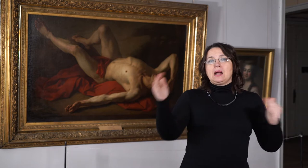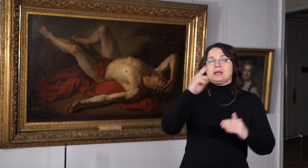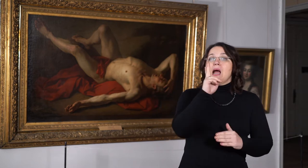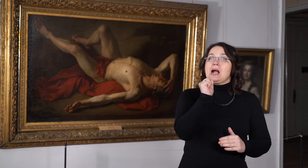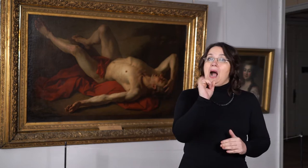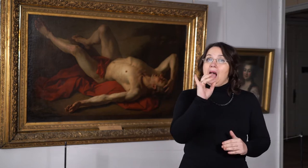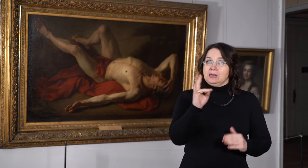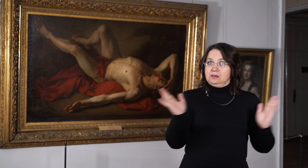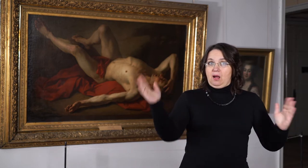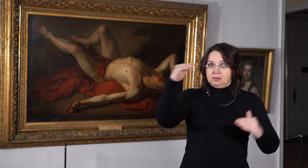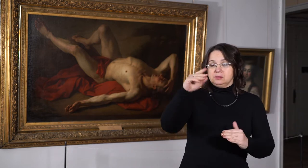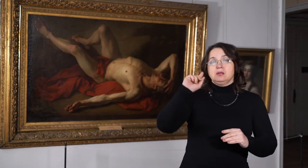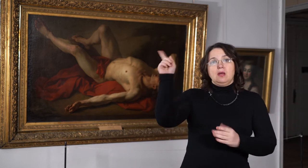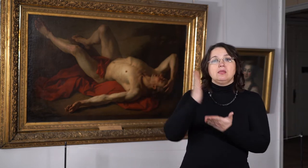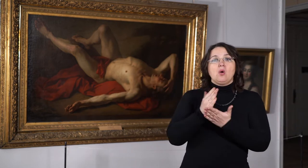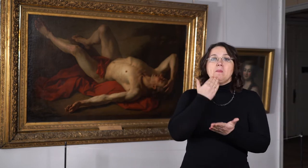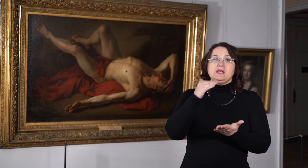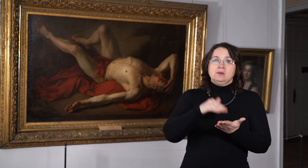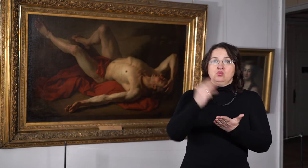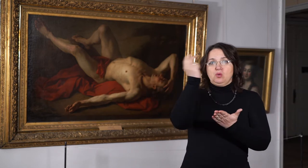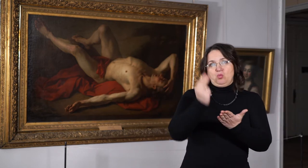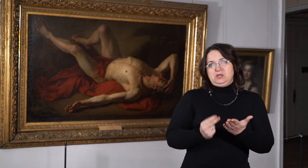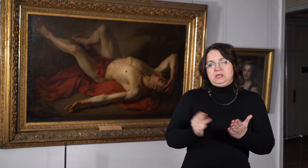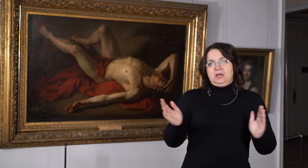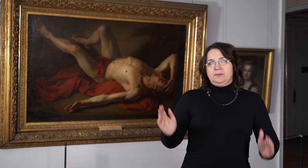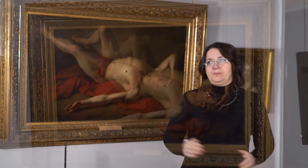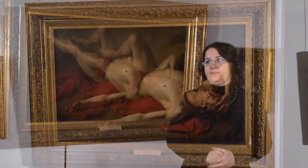Антона Лосенко «Каин» находится в Русском музее Петербурга.